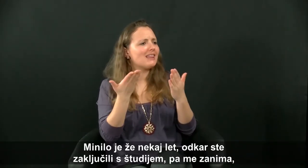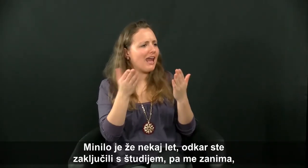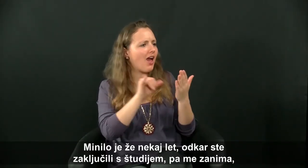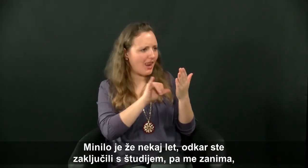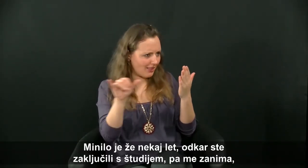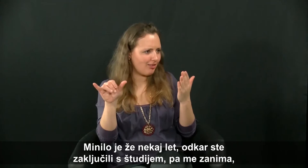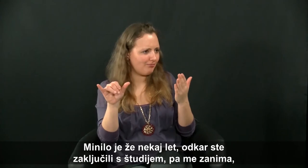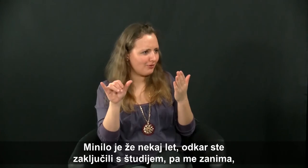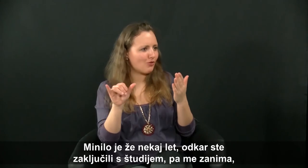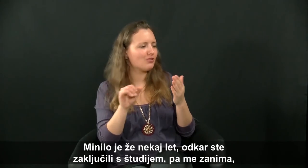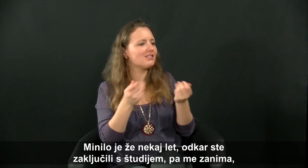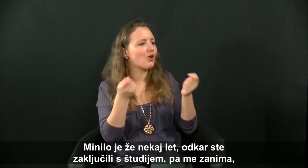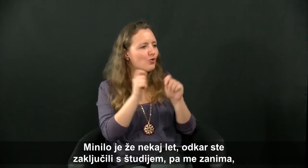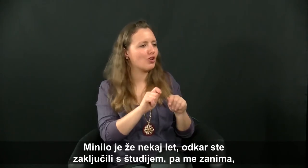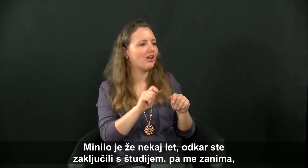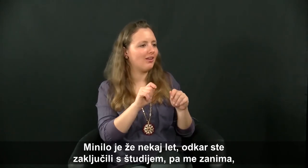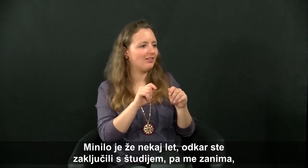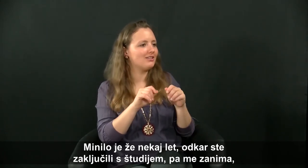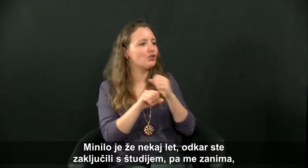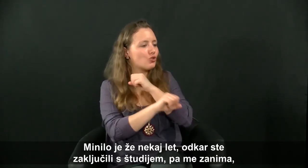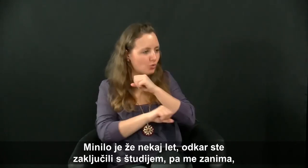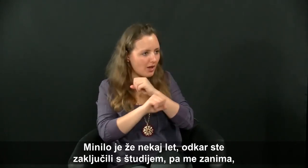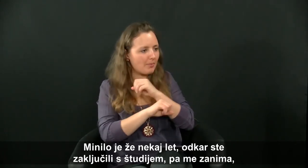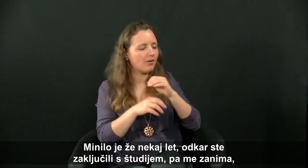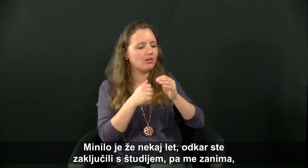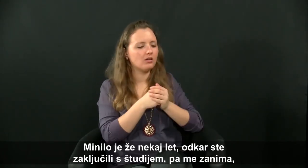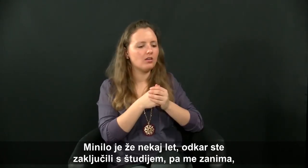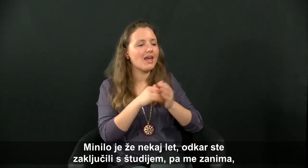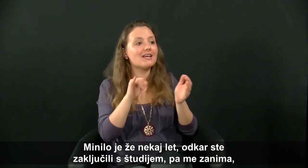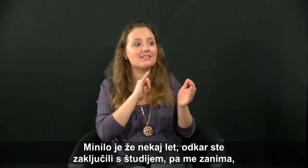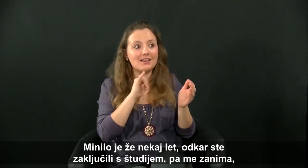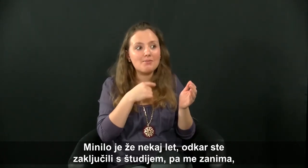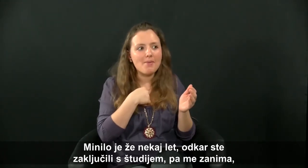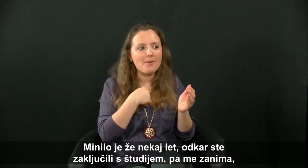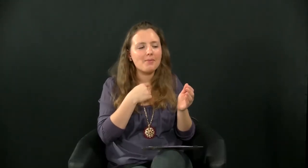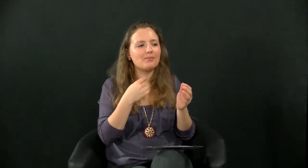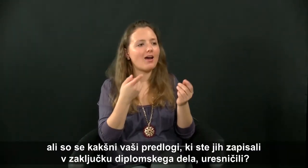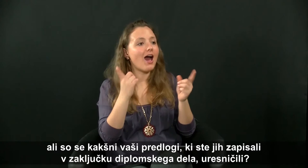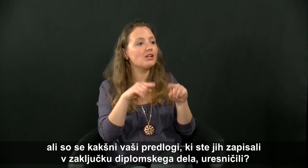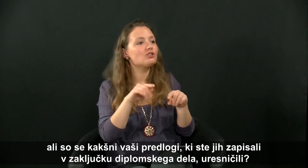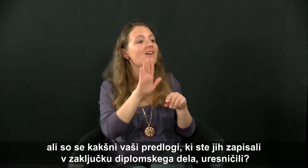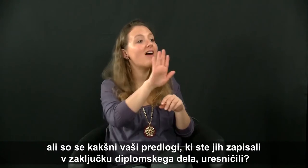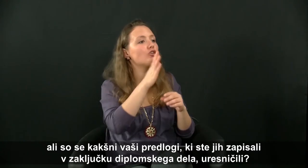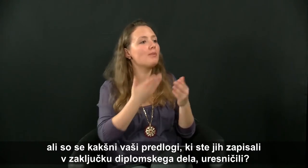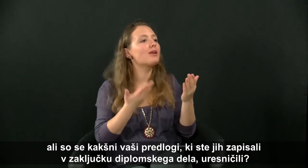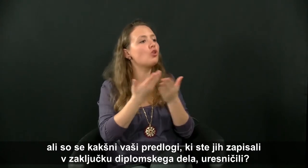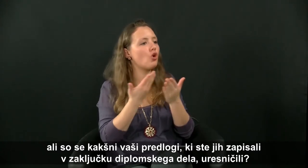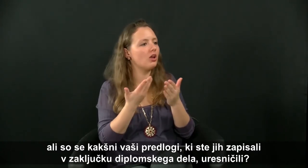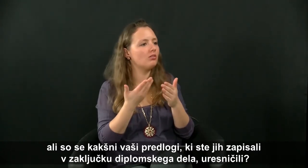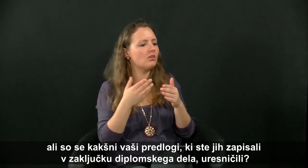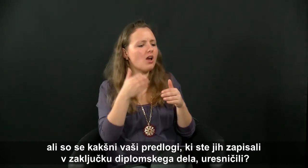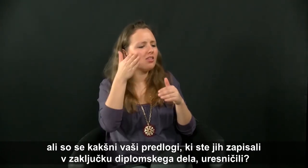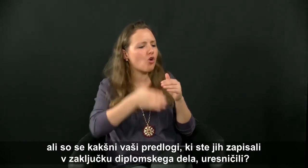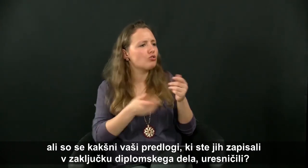Minulo je že nekaj let, ko ste zaključili te študije. Zanima me, ali so te vaši